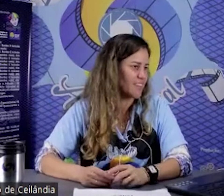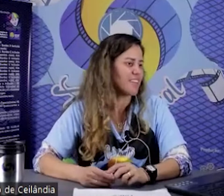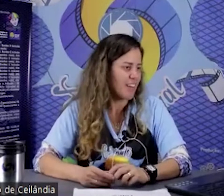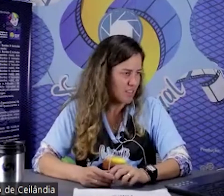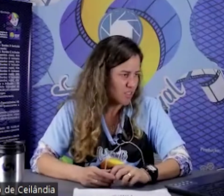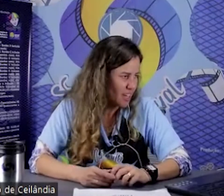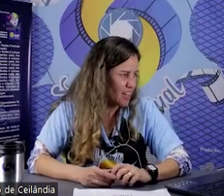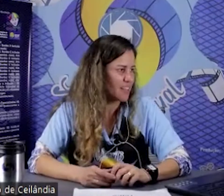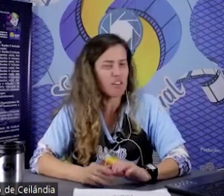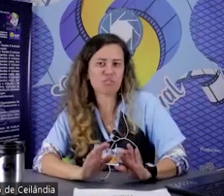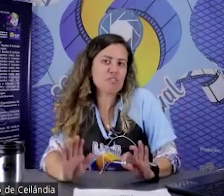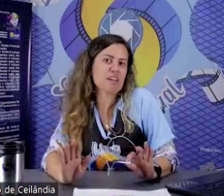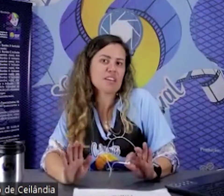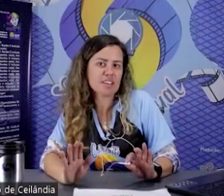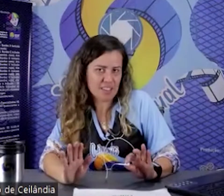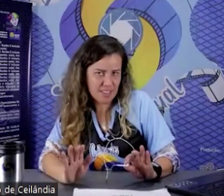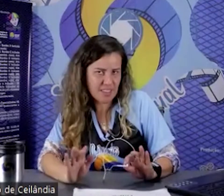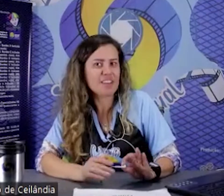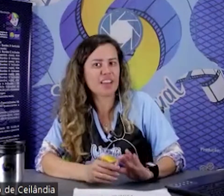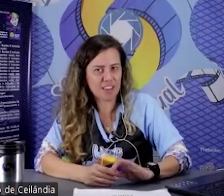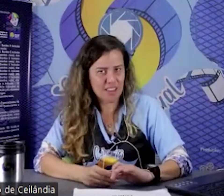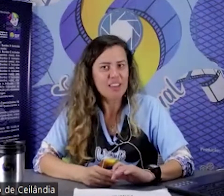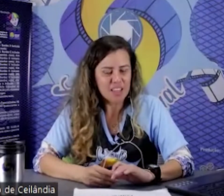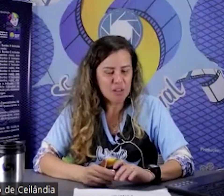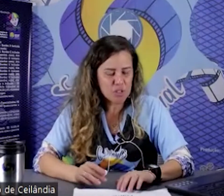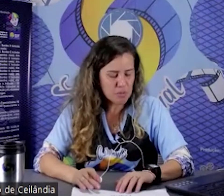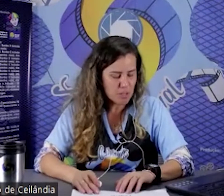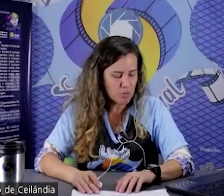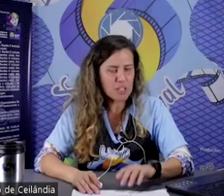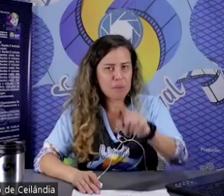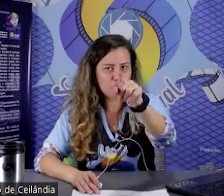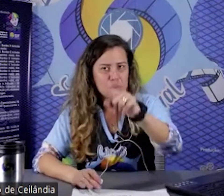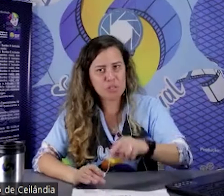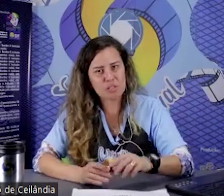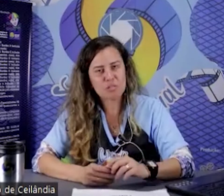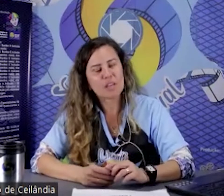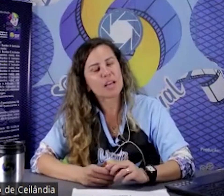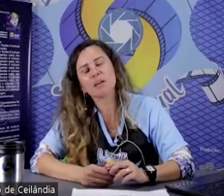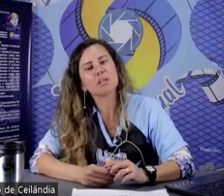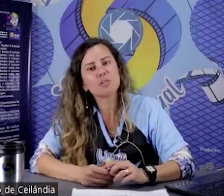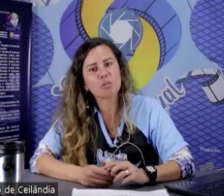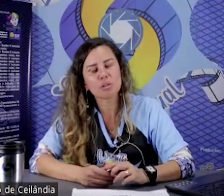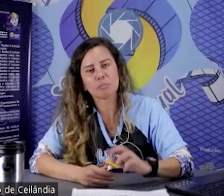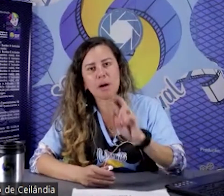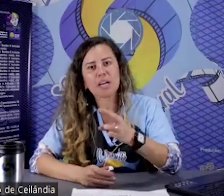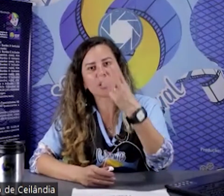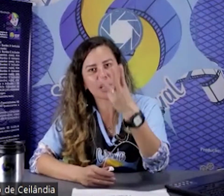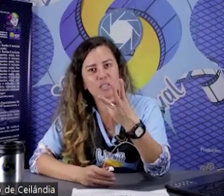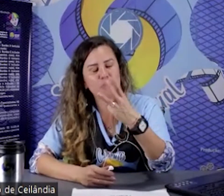Que é isso que é isso que vem. Isso né? mesmo. Eu tive uma surda que passou por isso. Ela me ligou, mãe de 3